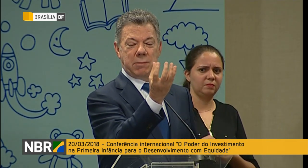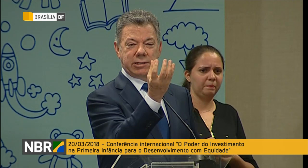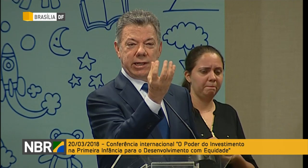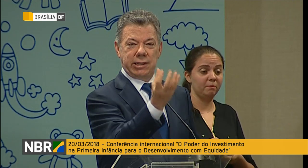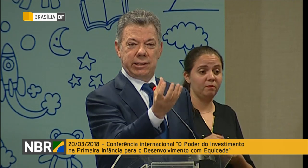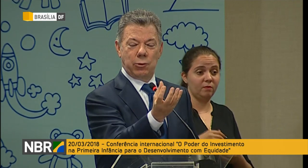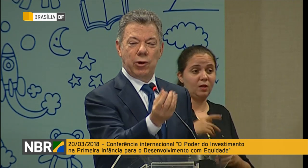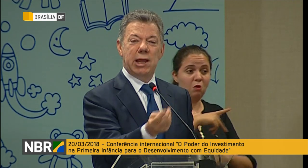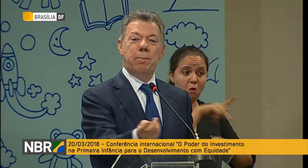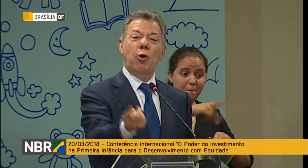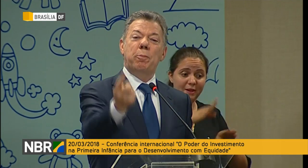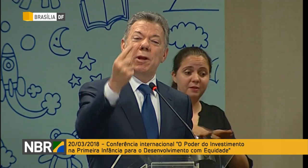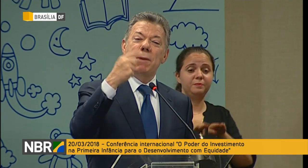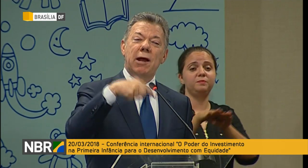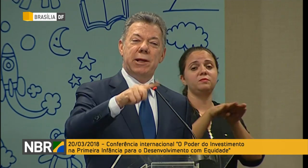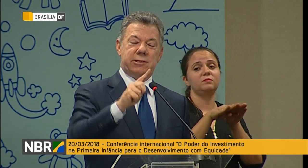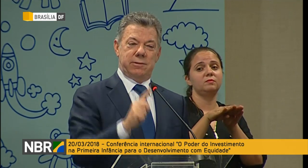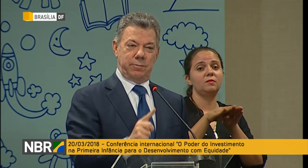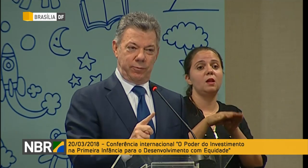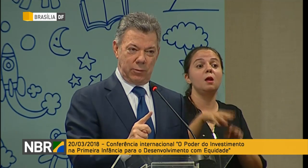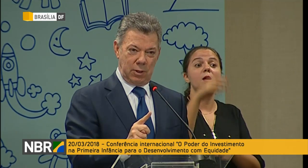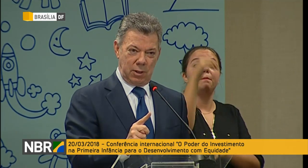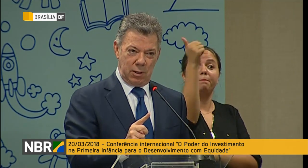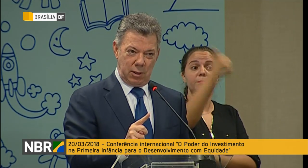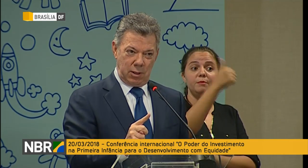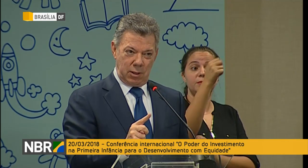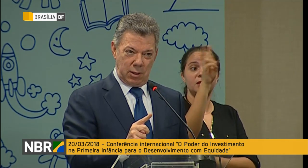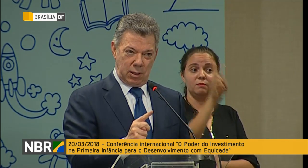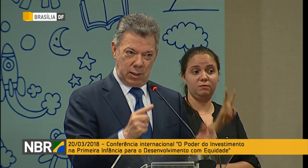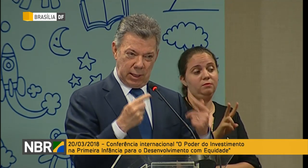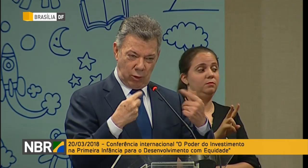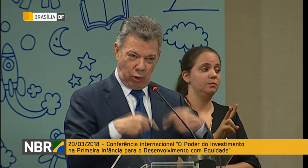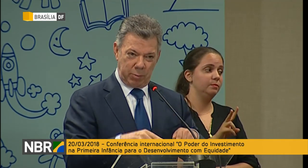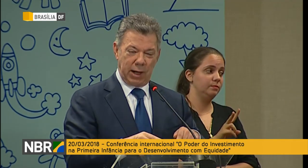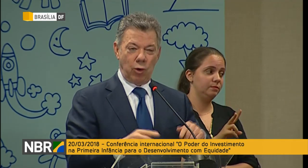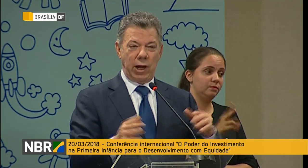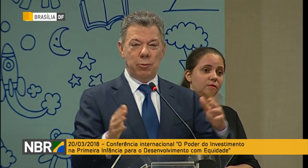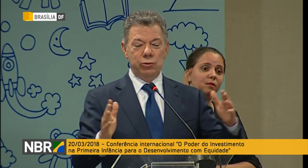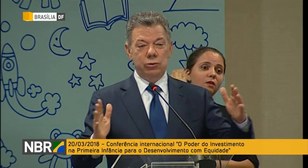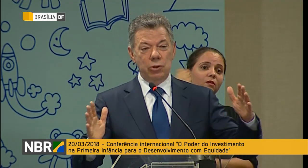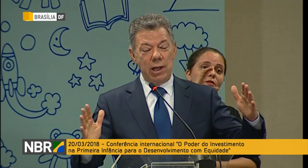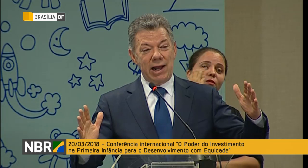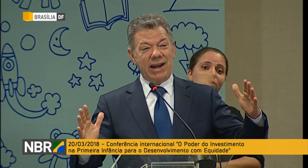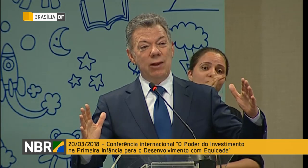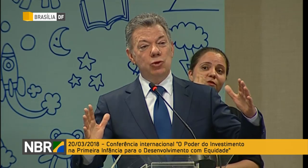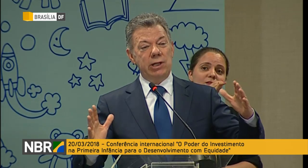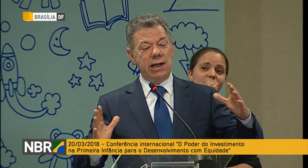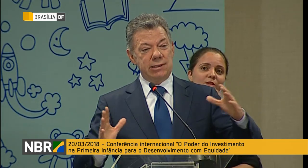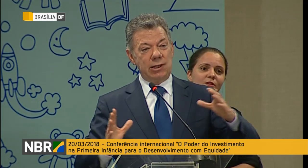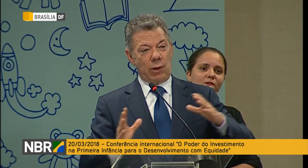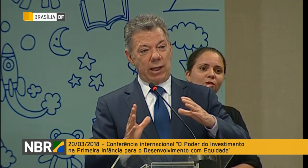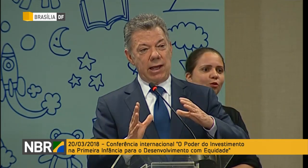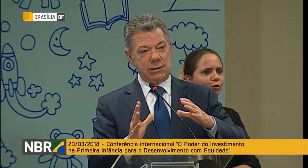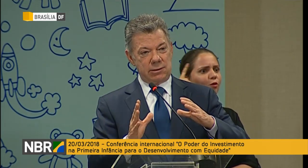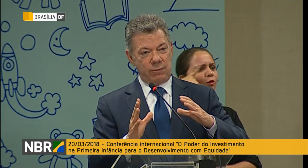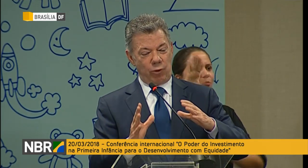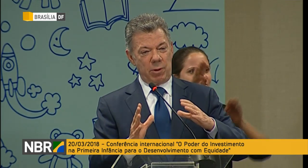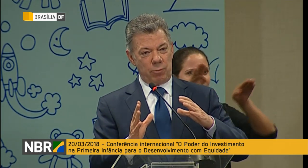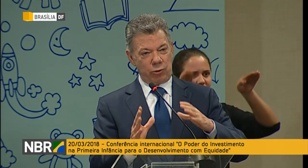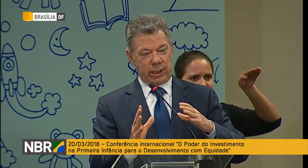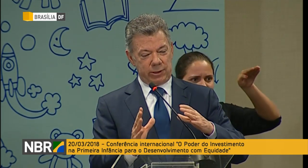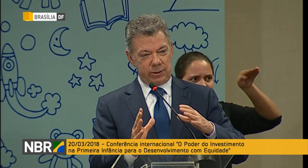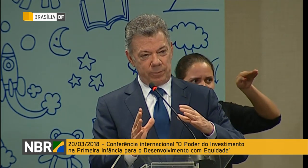ponto, um país mais equitativo. E pela primeira vez, na Colômbia, nós conseguimos reduzir